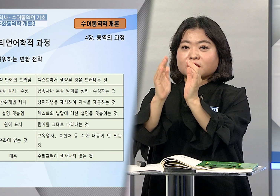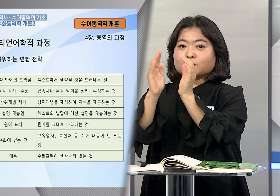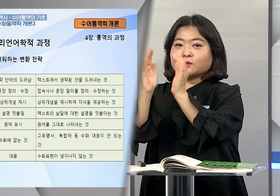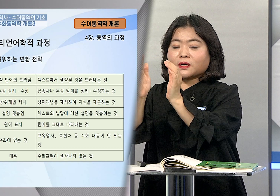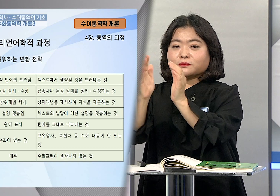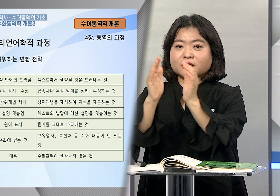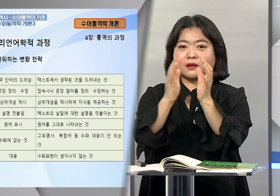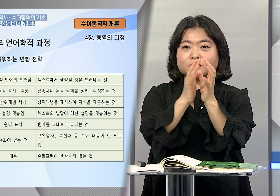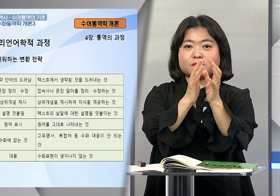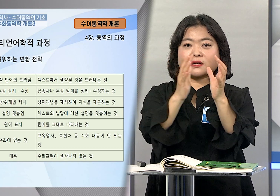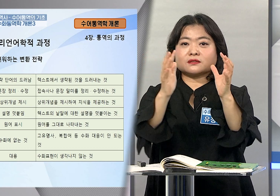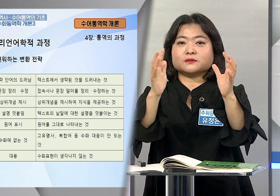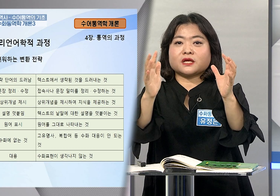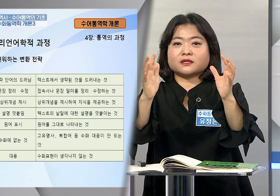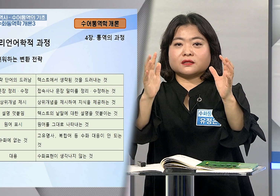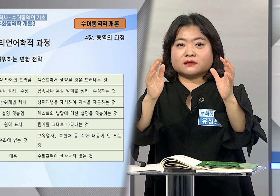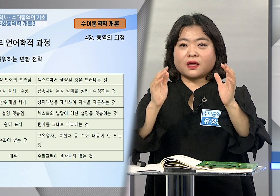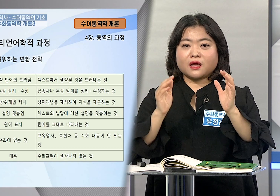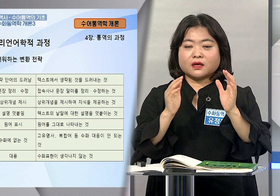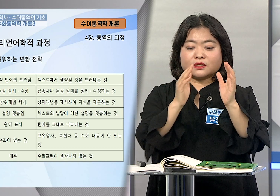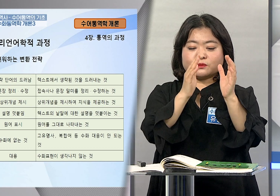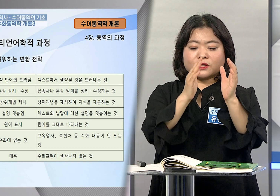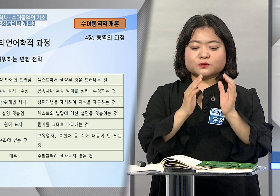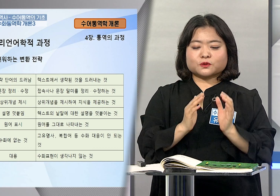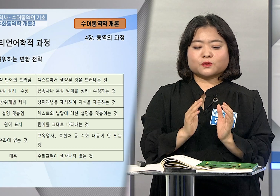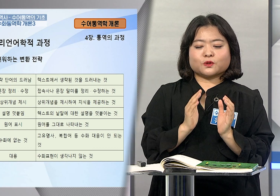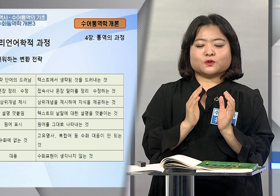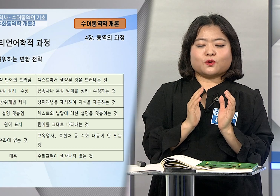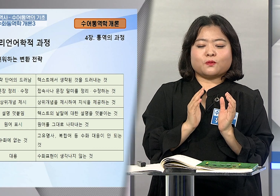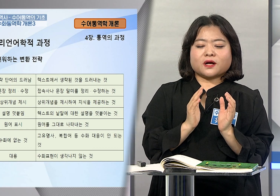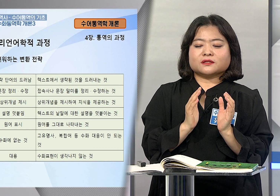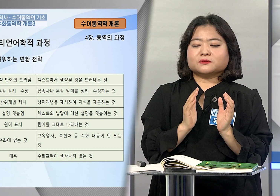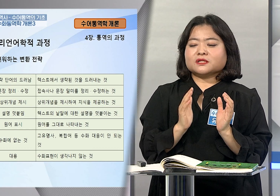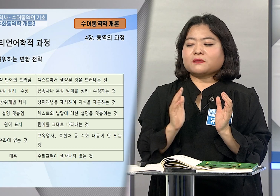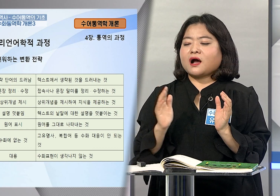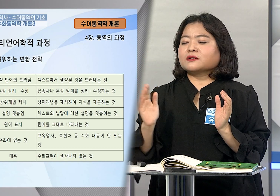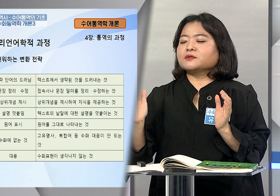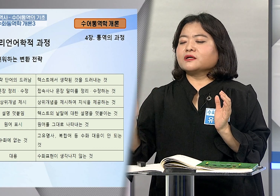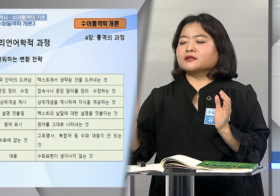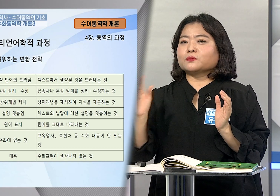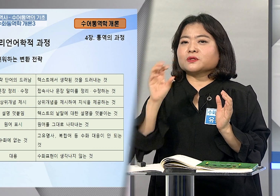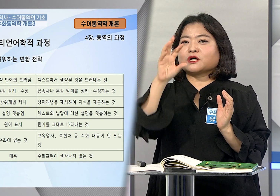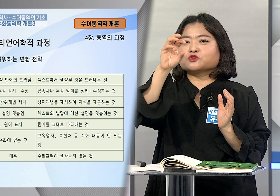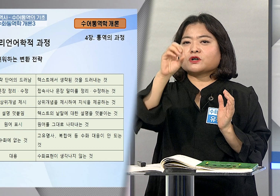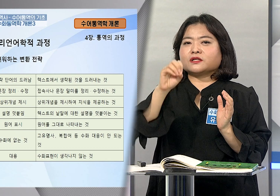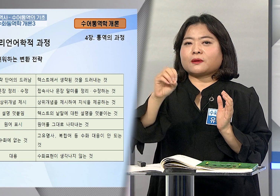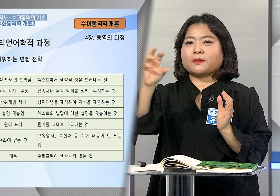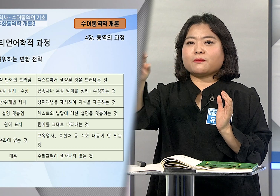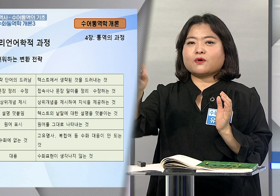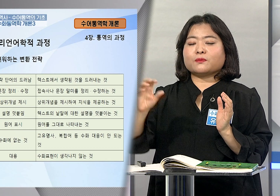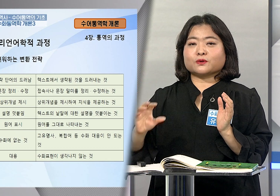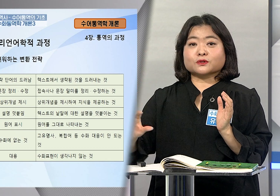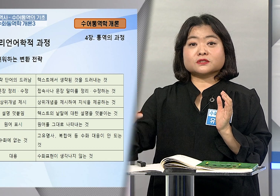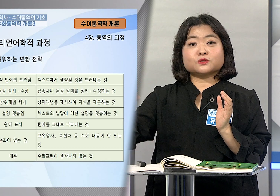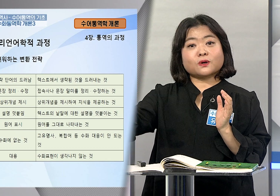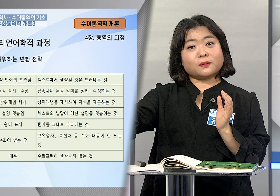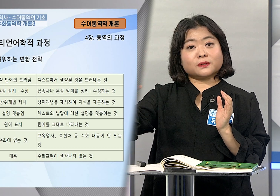얘기하고 요만큼 얘기하면서 이만큼을 얘기했는데 이분의 음성 통역은 요만큼을 이만큼 얘기하다 보니까 중간에 다 빼먹어버리고 끝으로